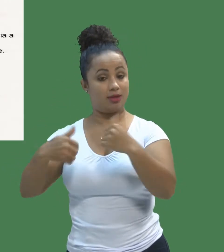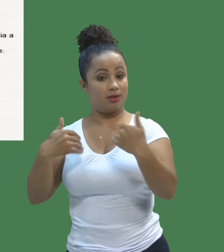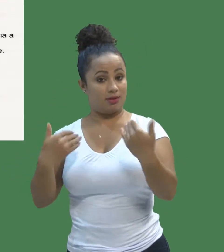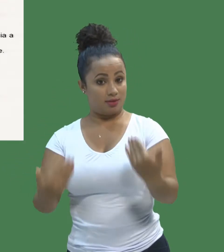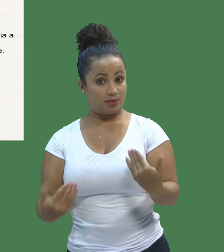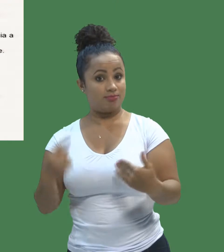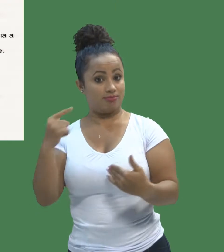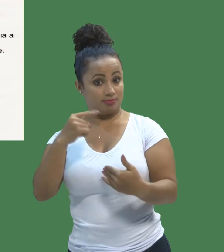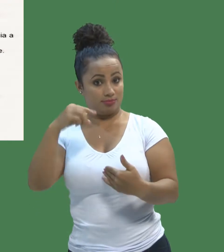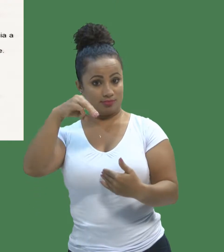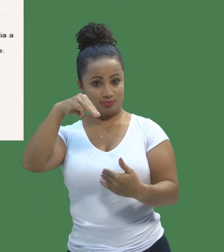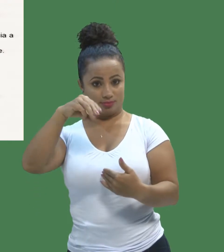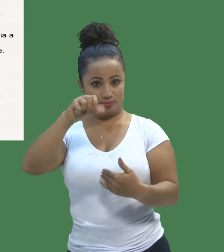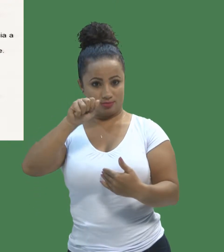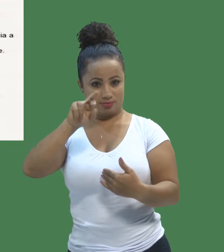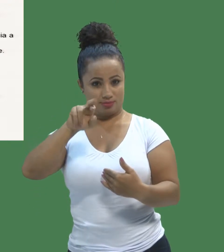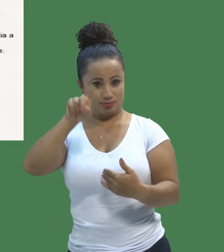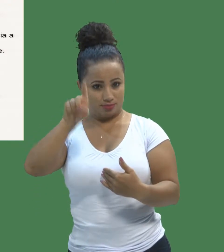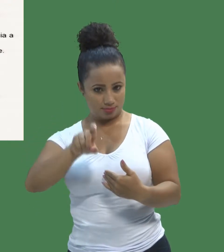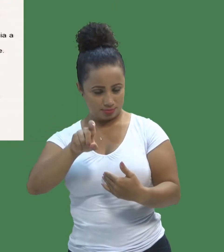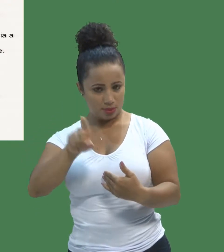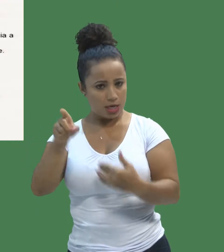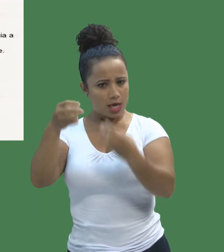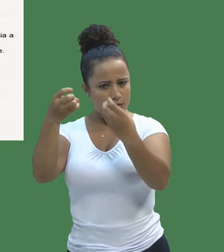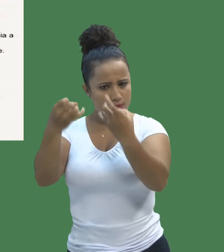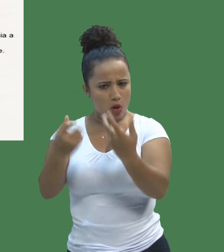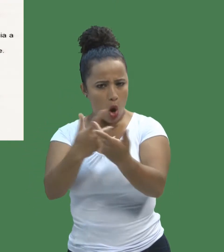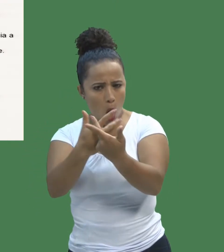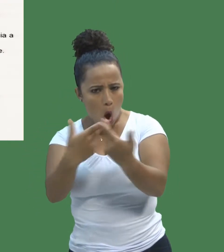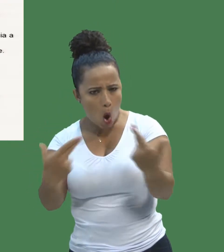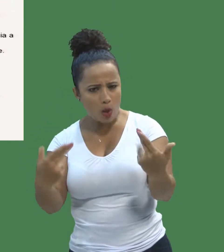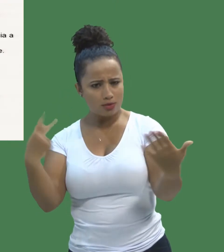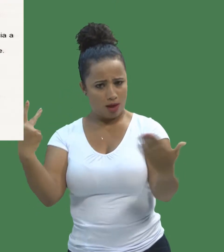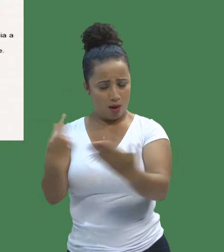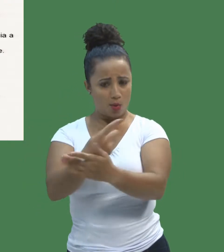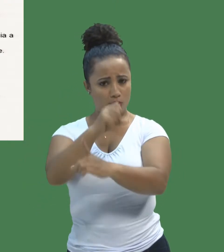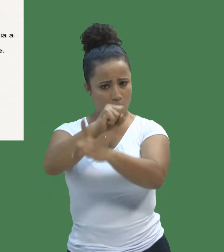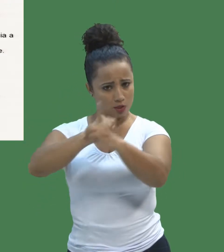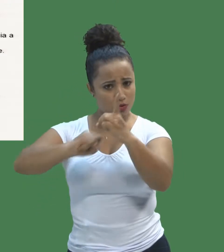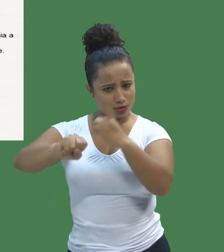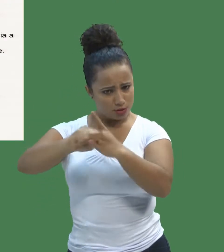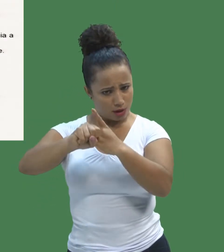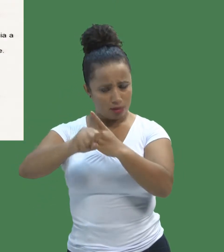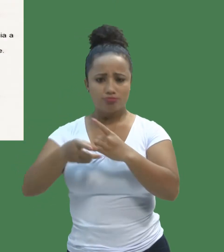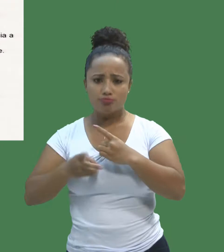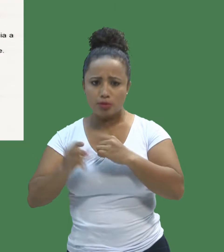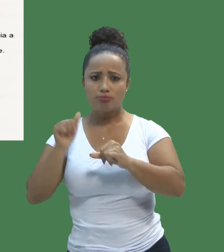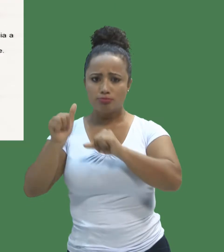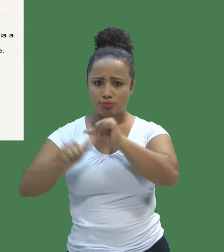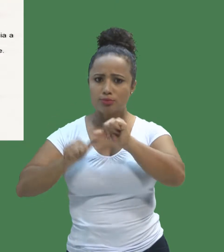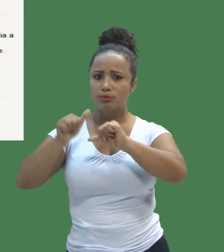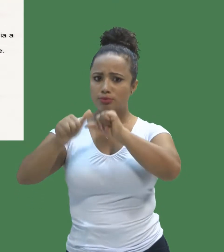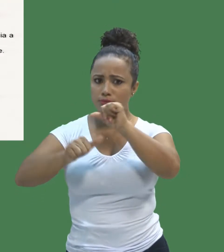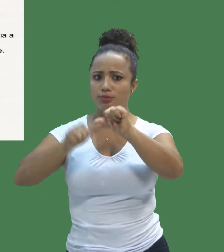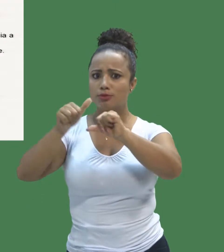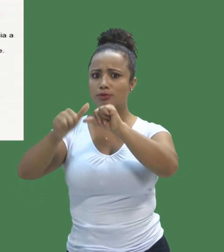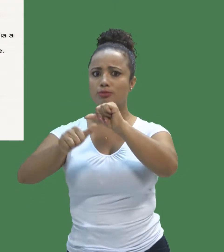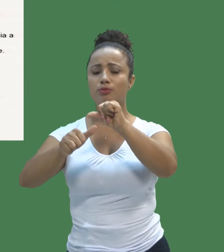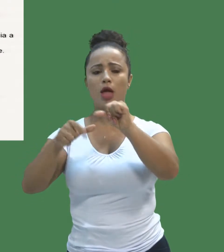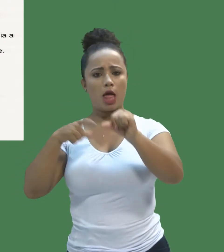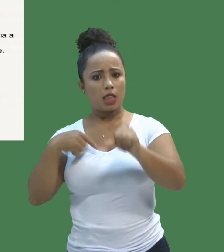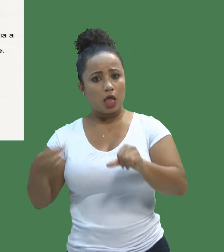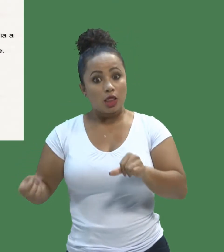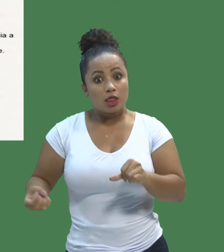sociais estão em mudança contínua. gerando sempre novos